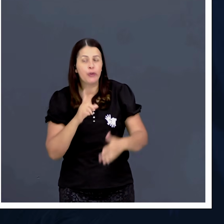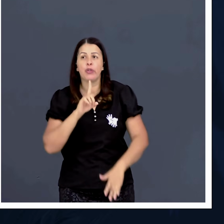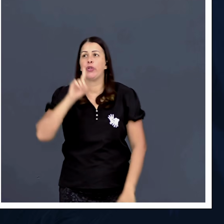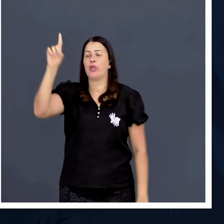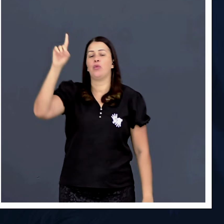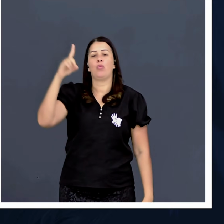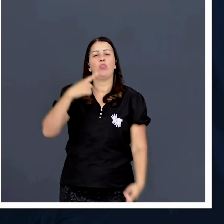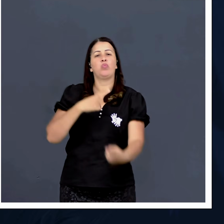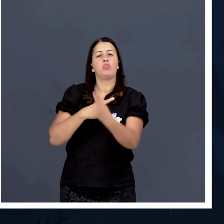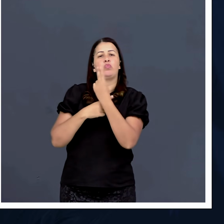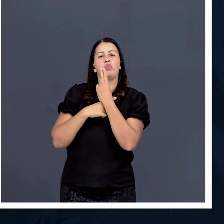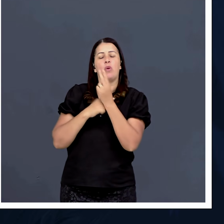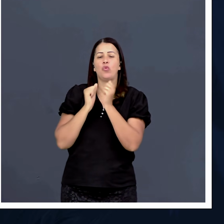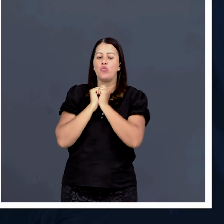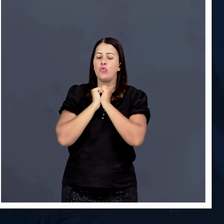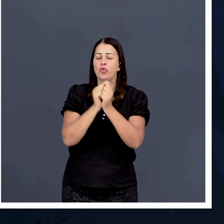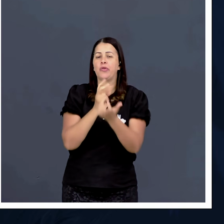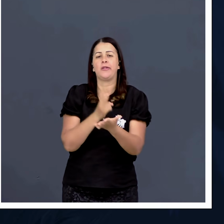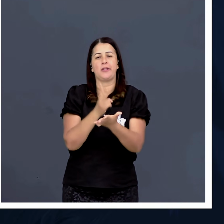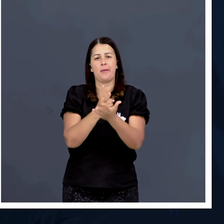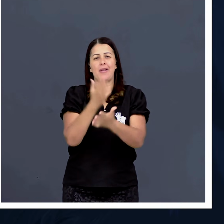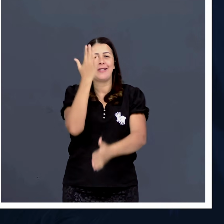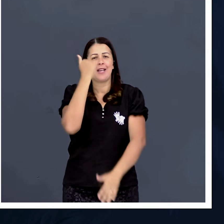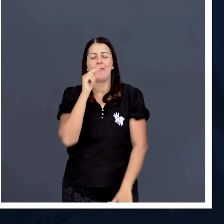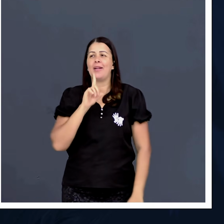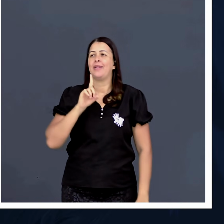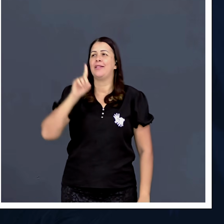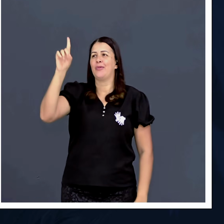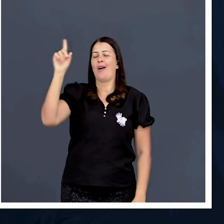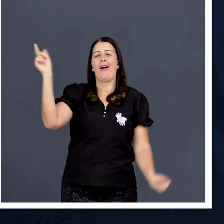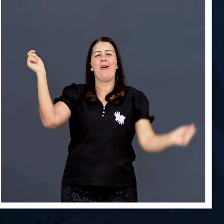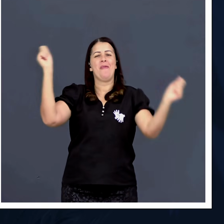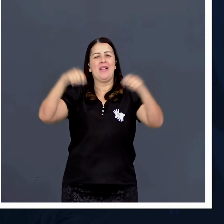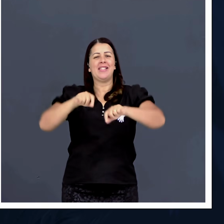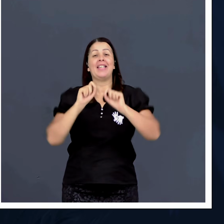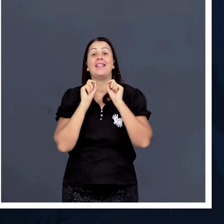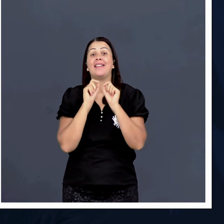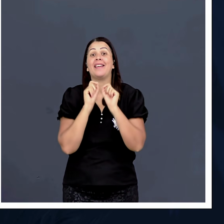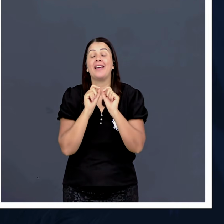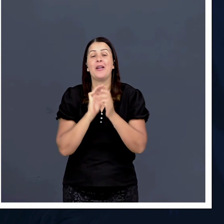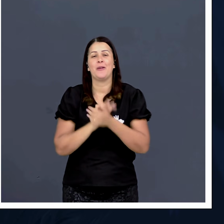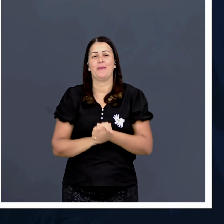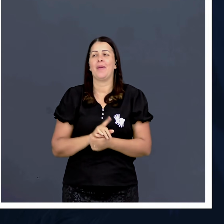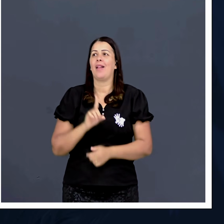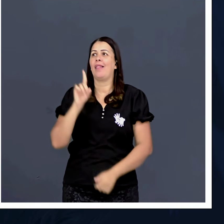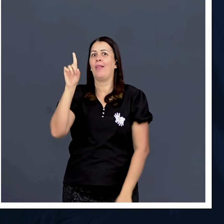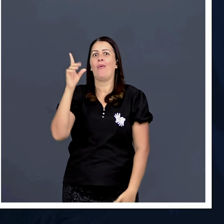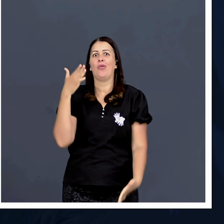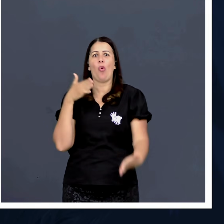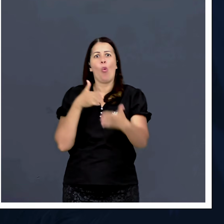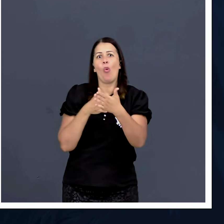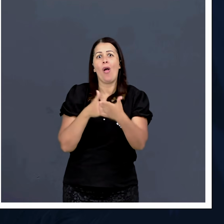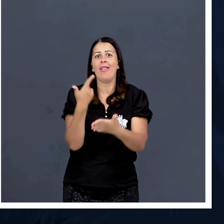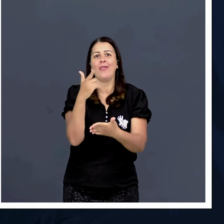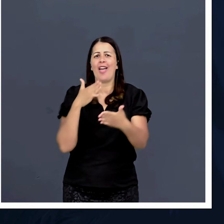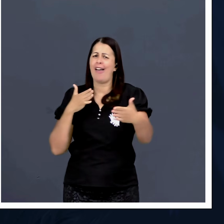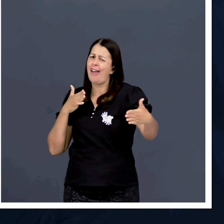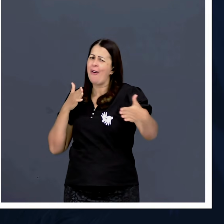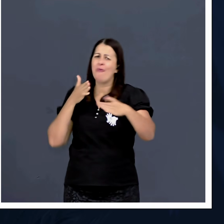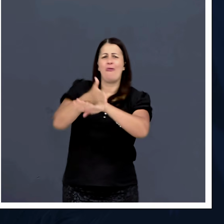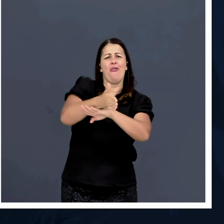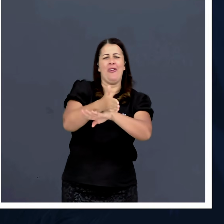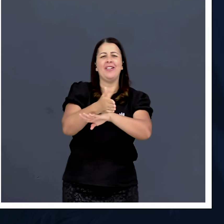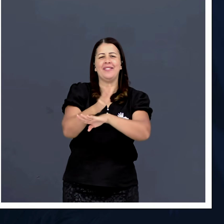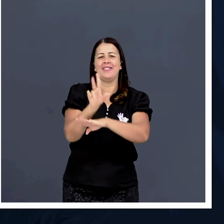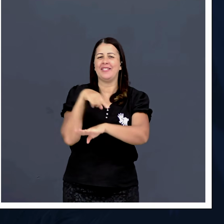estará ao meu lado. Saber que a sua capacidade é ilimitada também